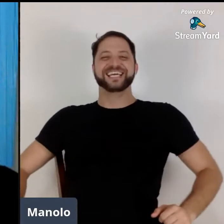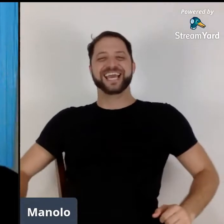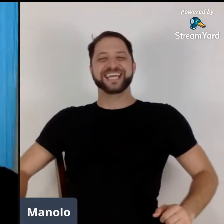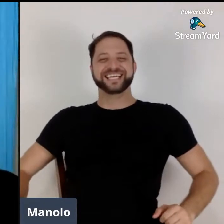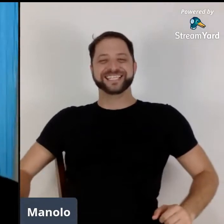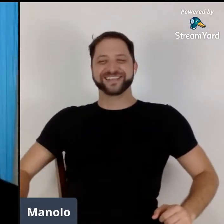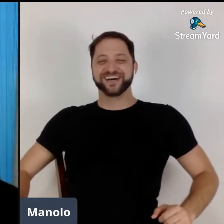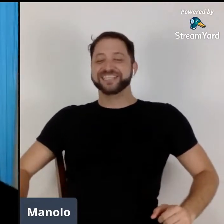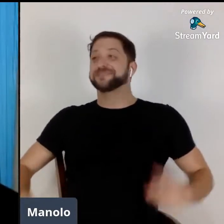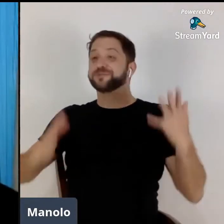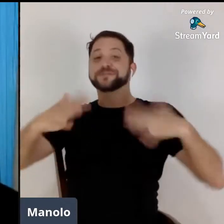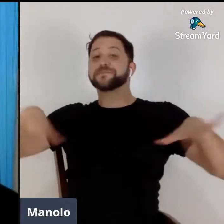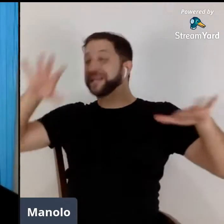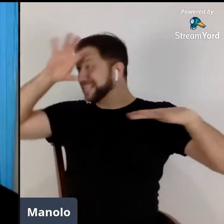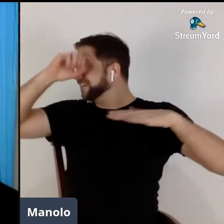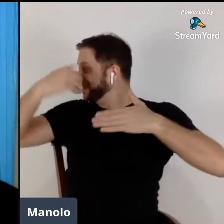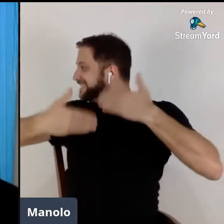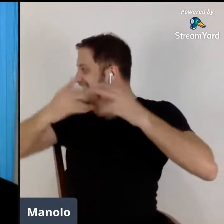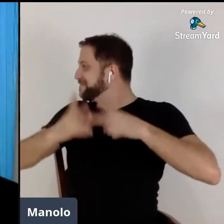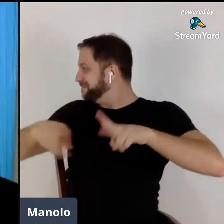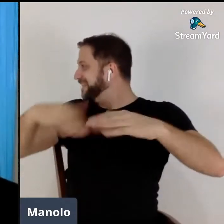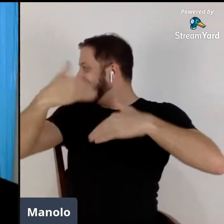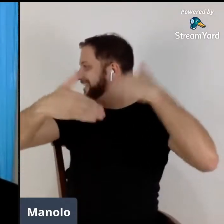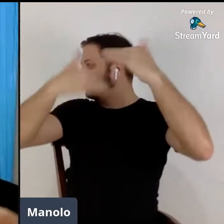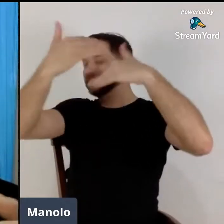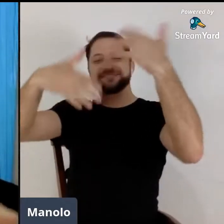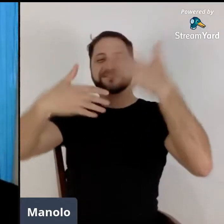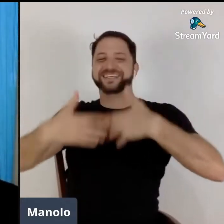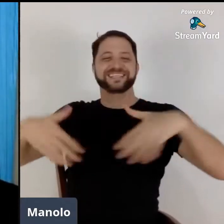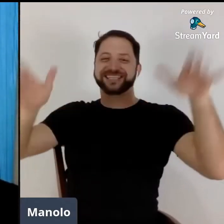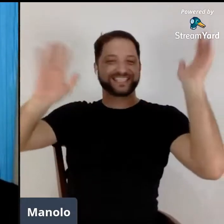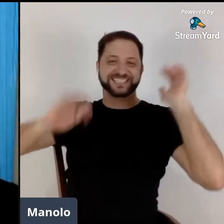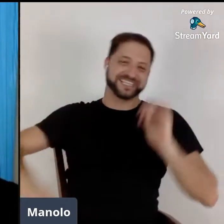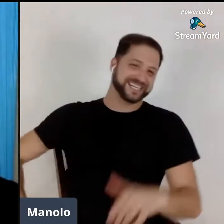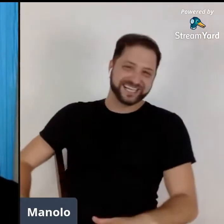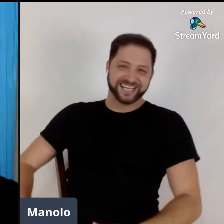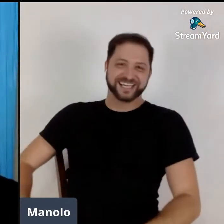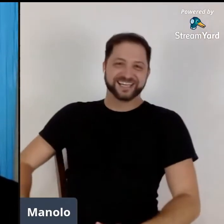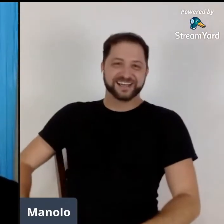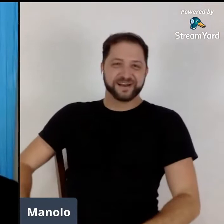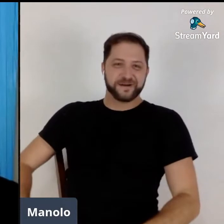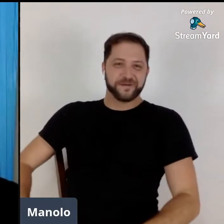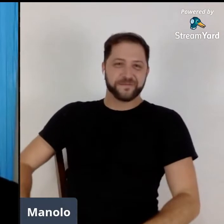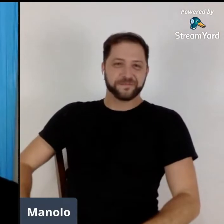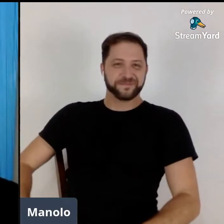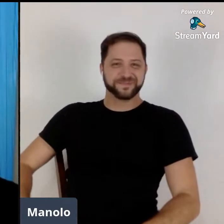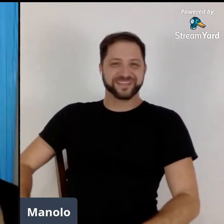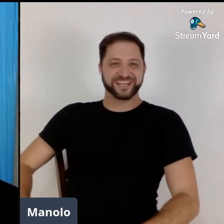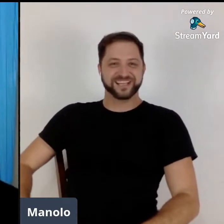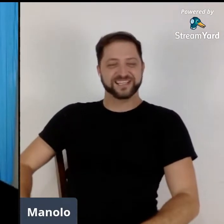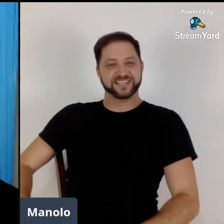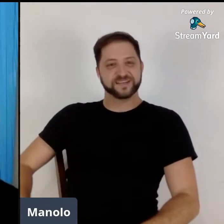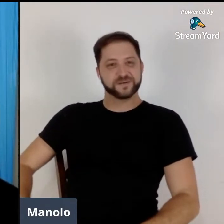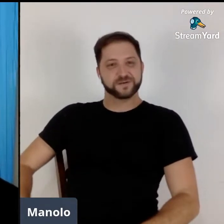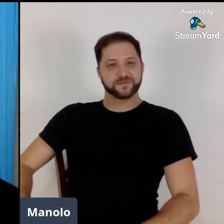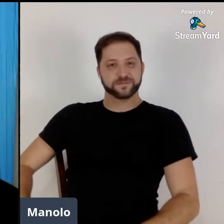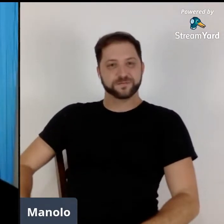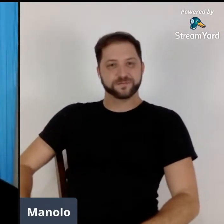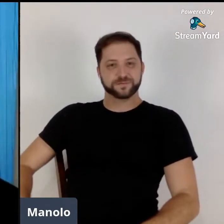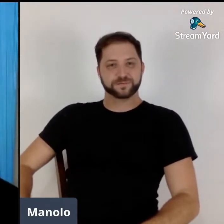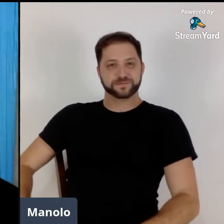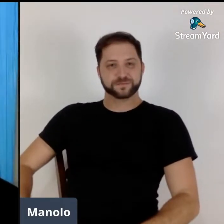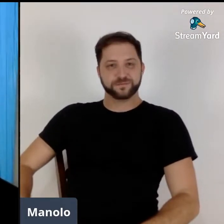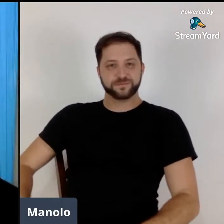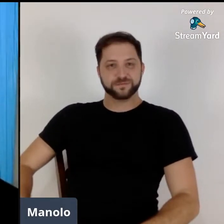homem. Que isso? Estamos todos aprendendo, né? Sempre aprendendo, sempre. Né? Tô aprendendo. Manolo, então, olha só,